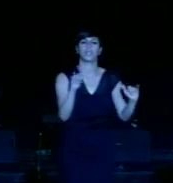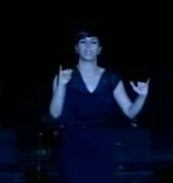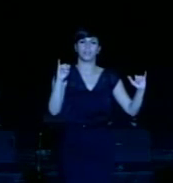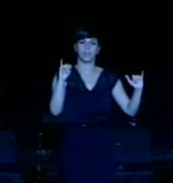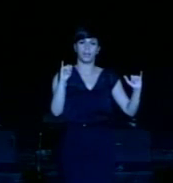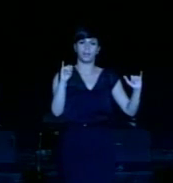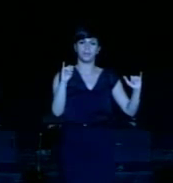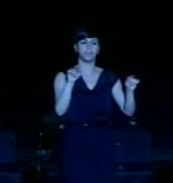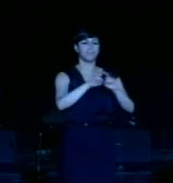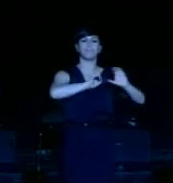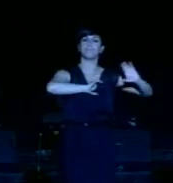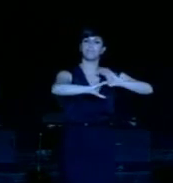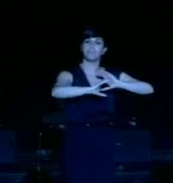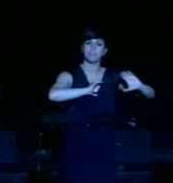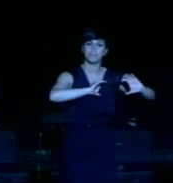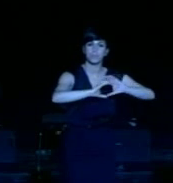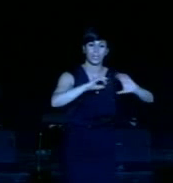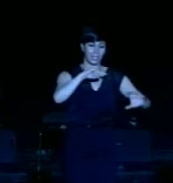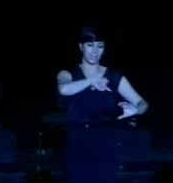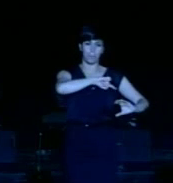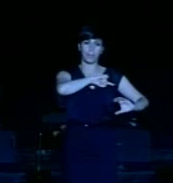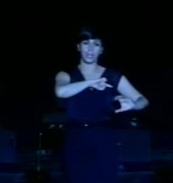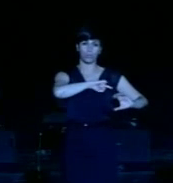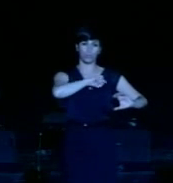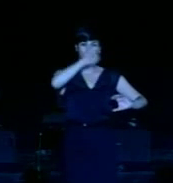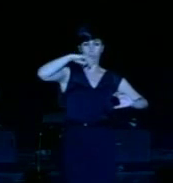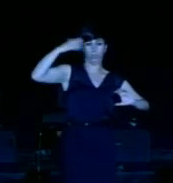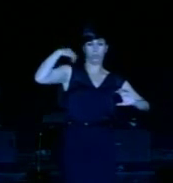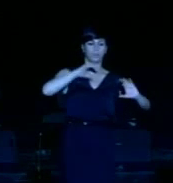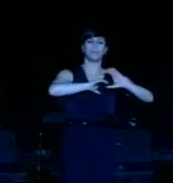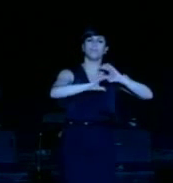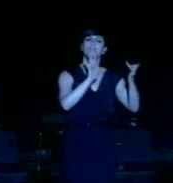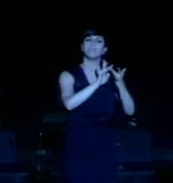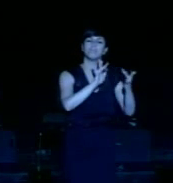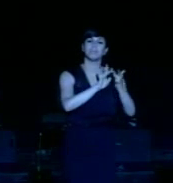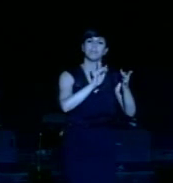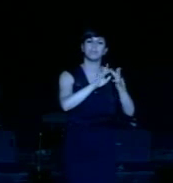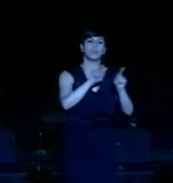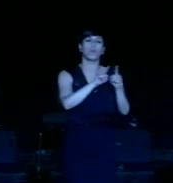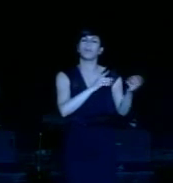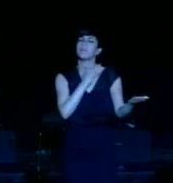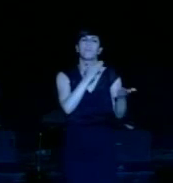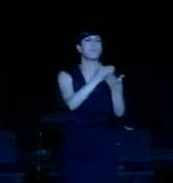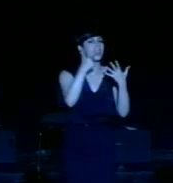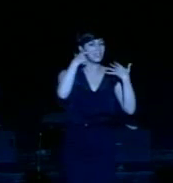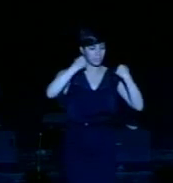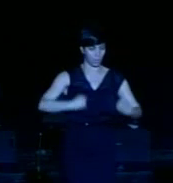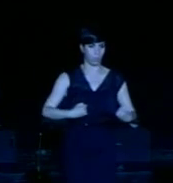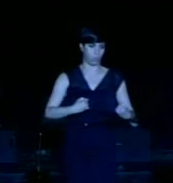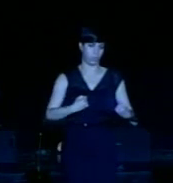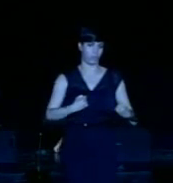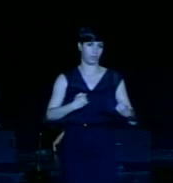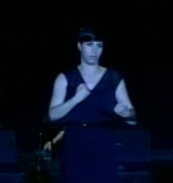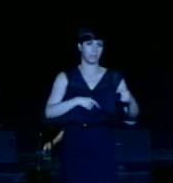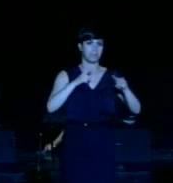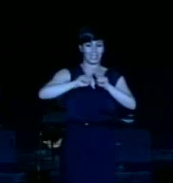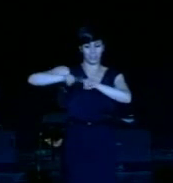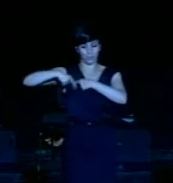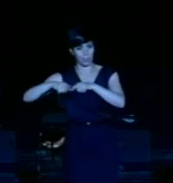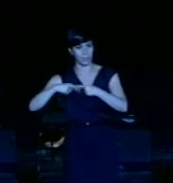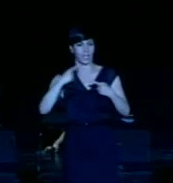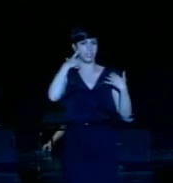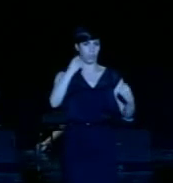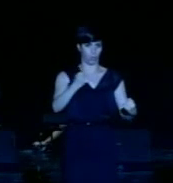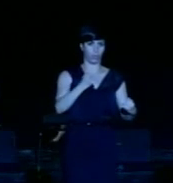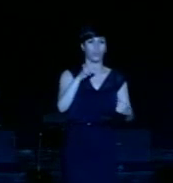hacen para comunicarse con los espíritus de sus ancestros, a los que piden la salud para ellos y para sus